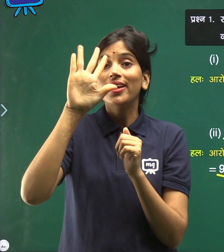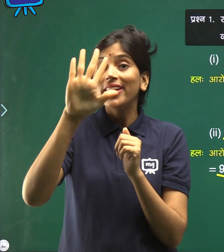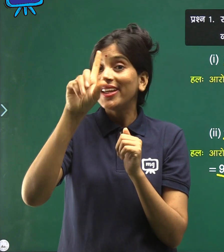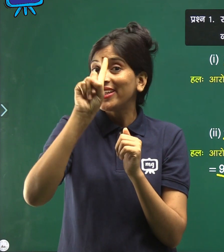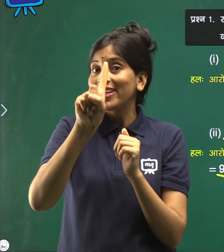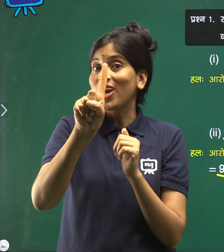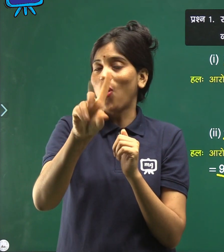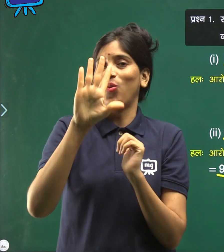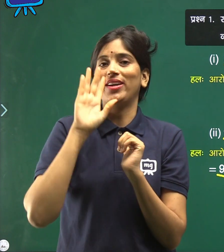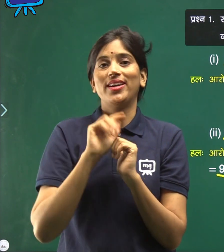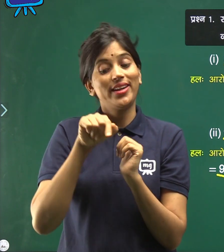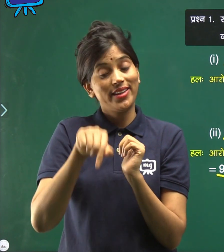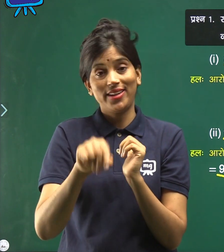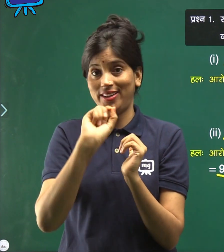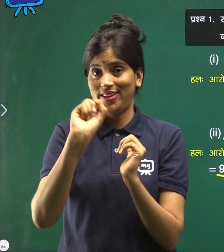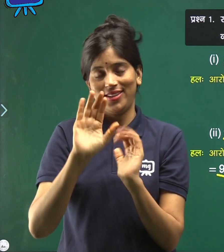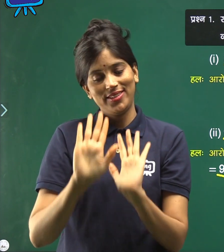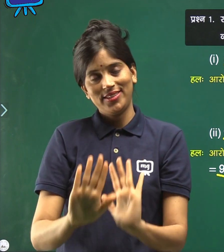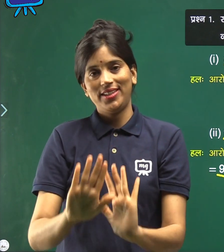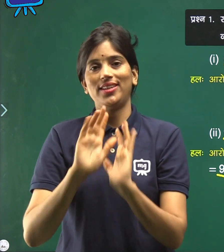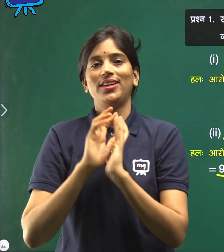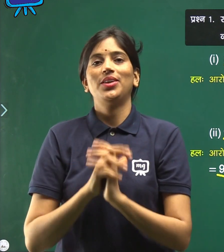25751, तो यहाँ लिखा